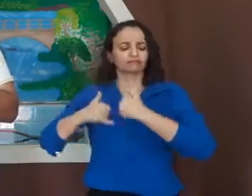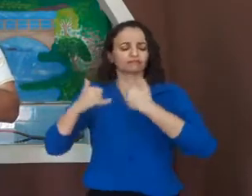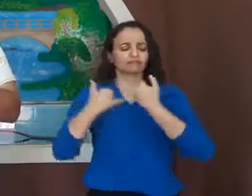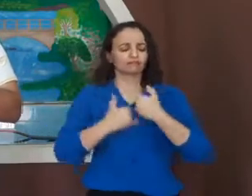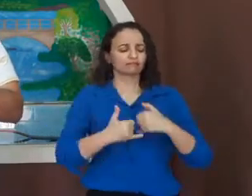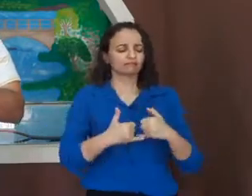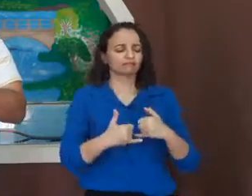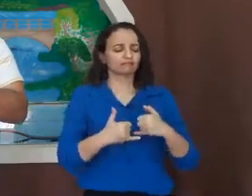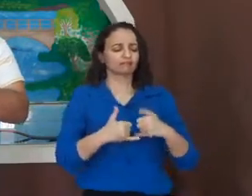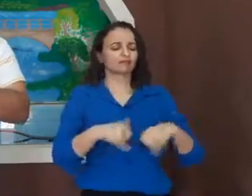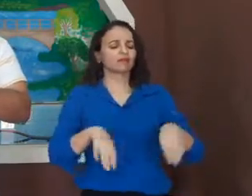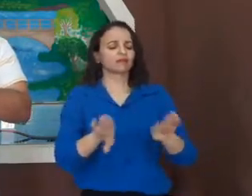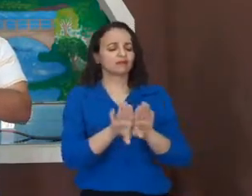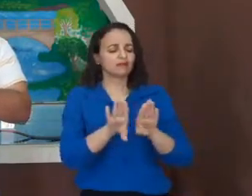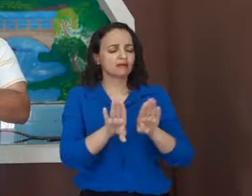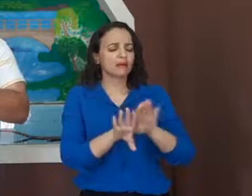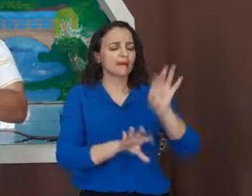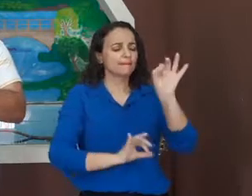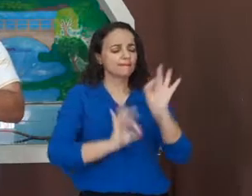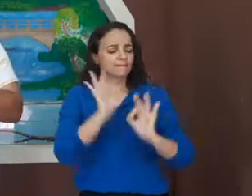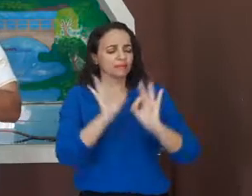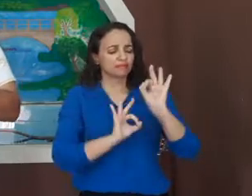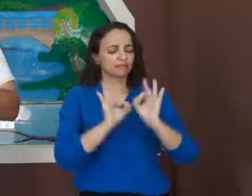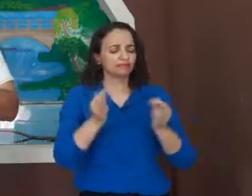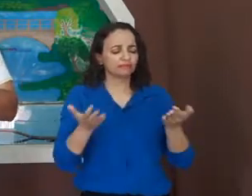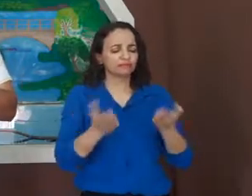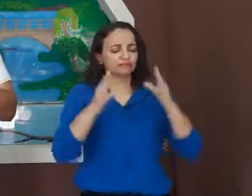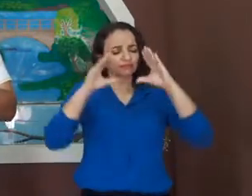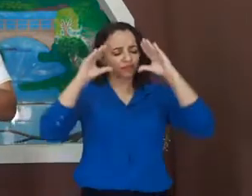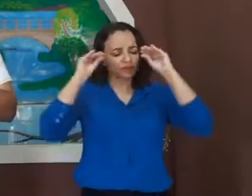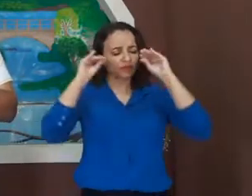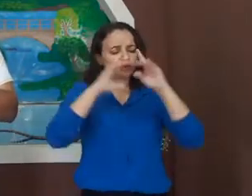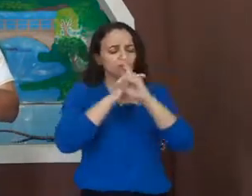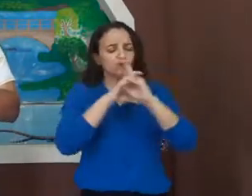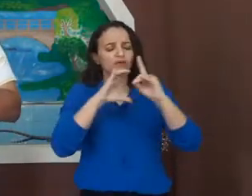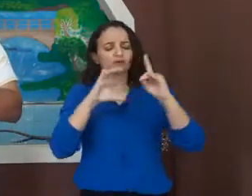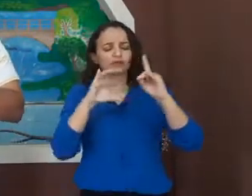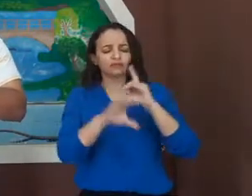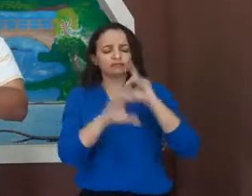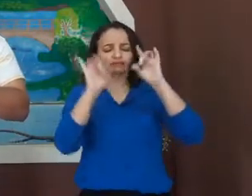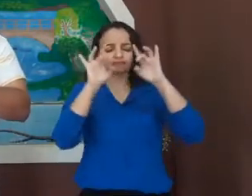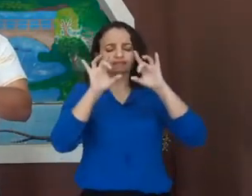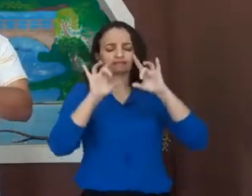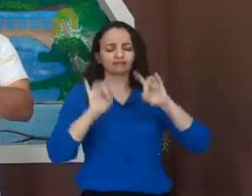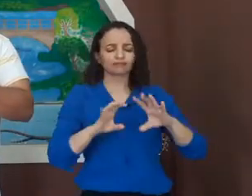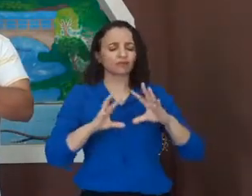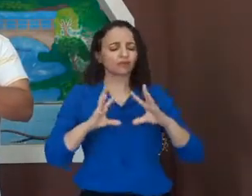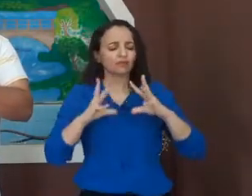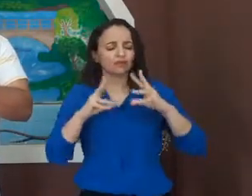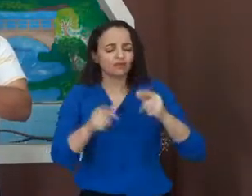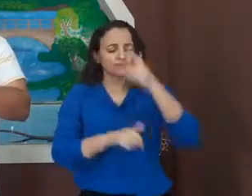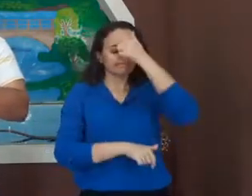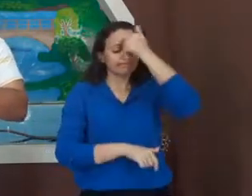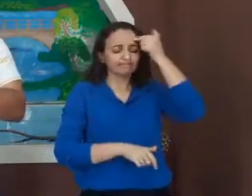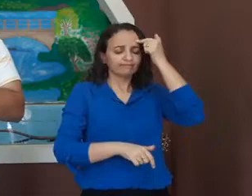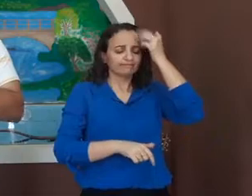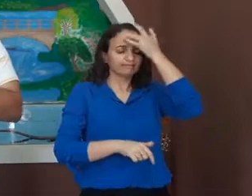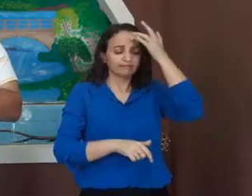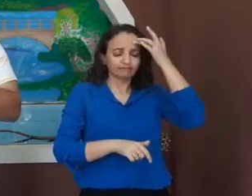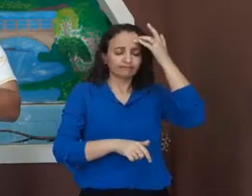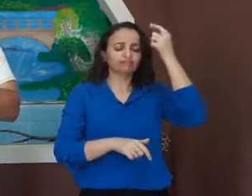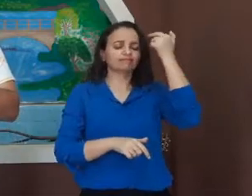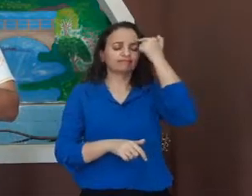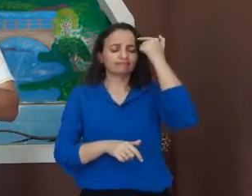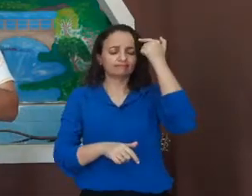Deus, já esteja nos preparando para o culto à noite. E que todos nós, Pai, possamos estar todos com o mesmo intuito de estar